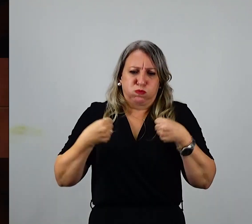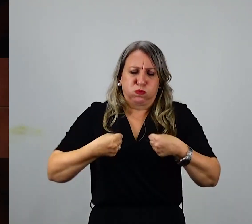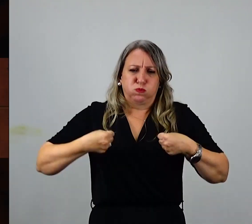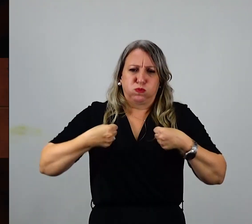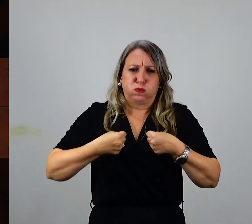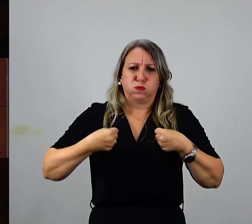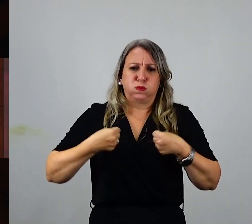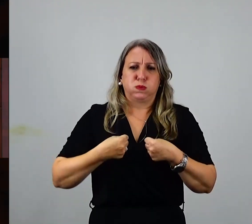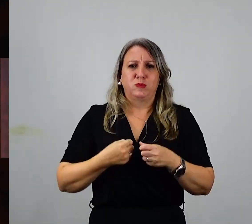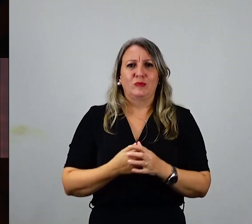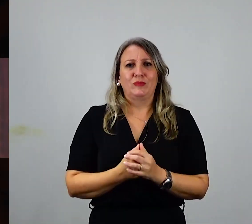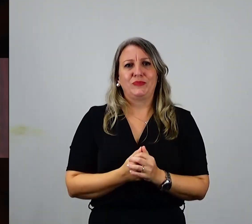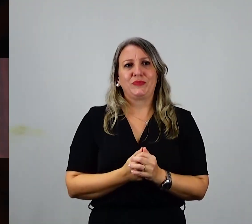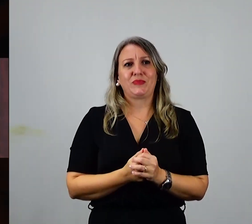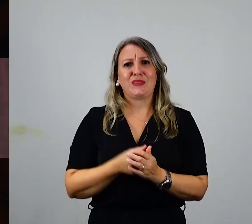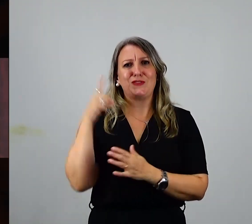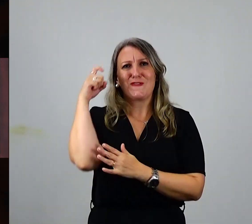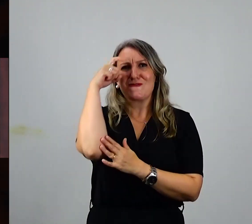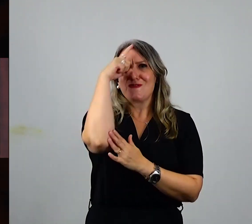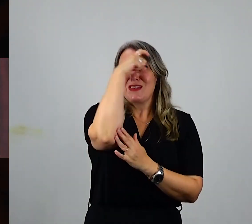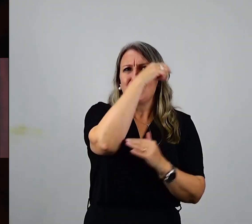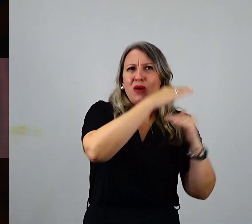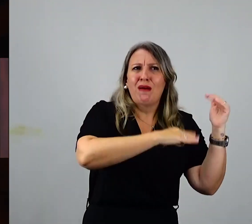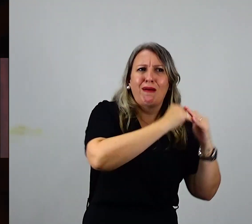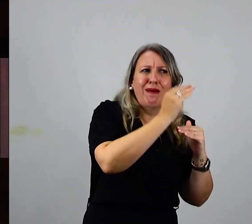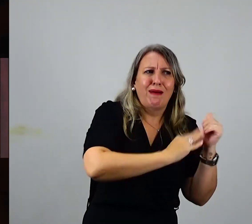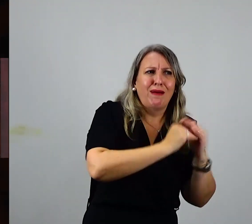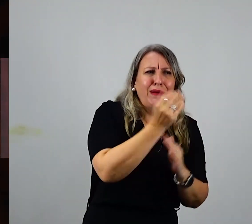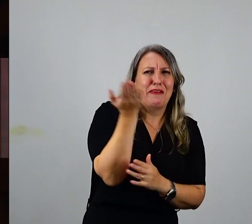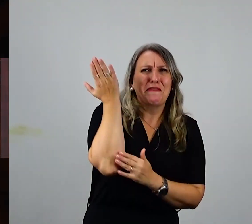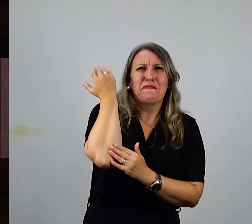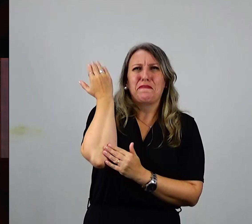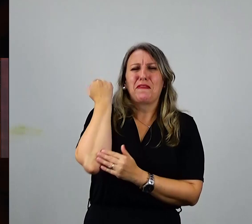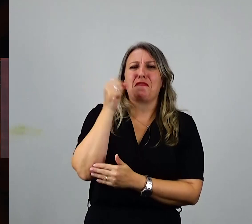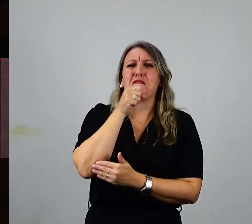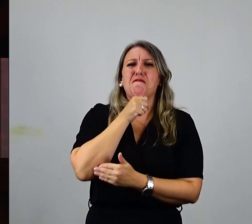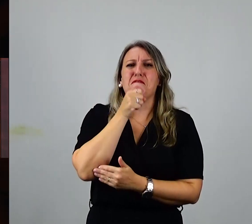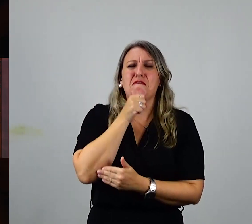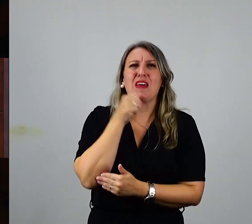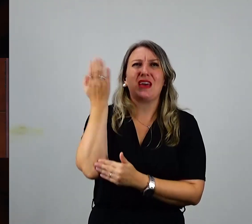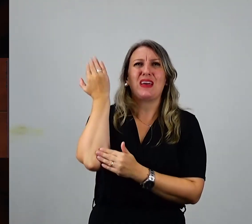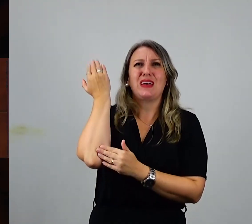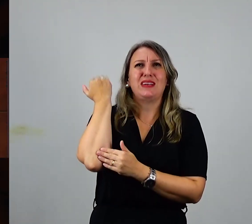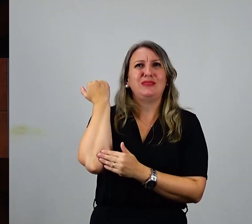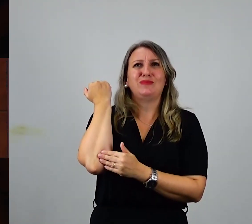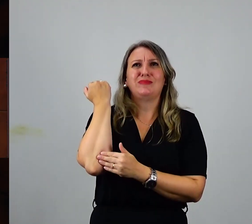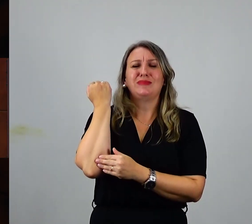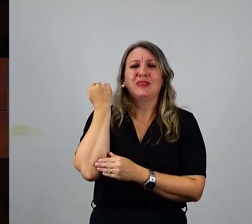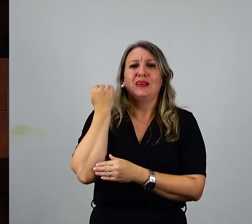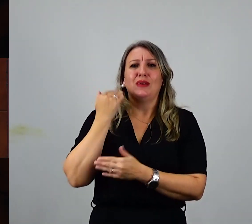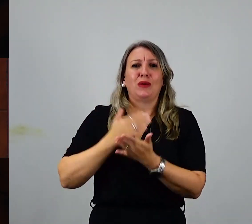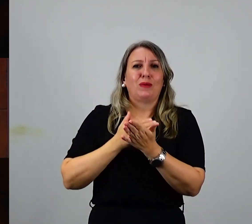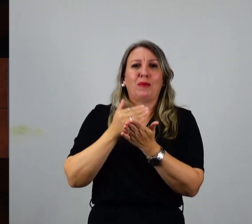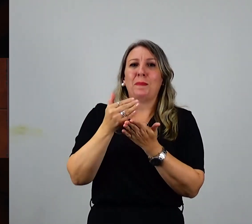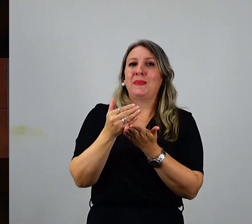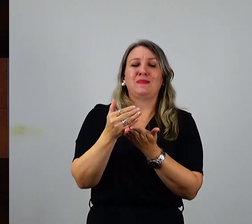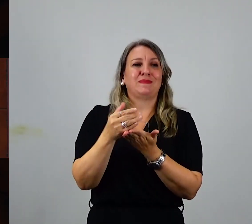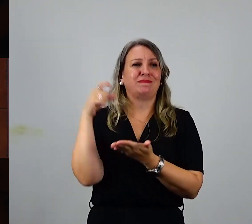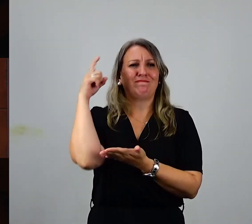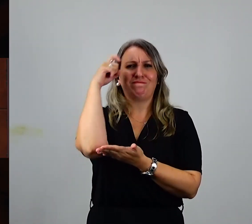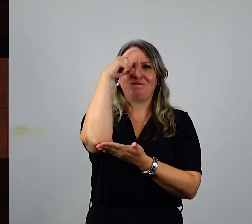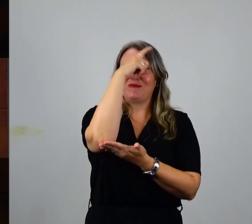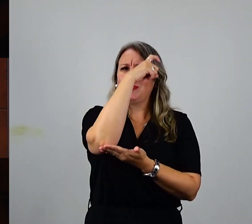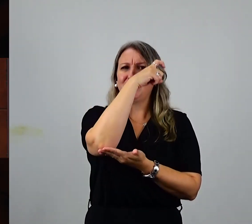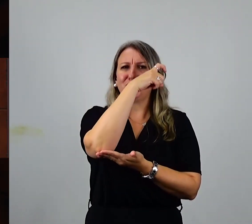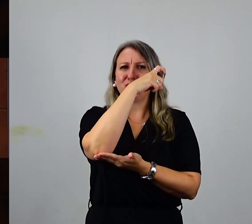a lagarta e não deixa ela crescer. Fica velha, perde o movimento. E você vai ser